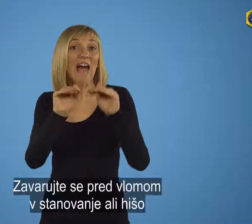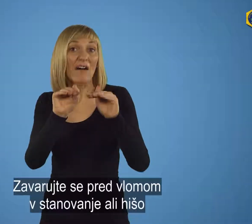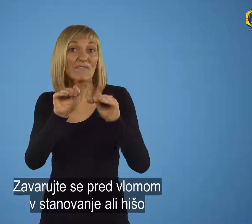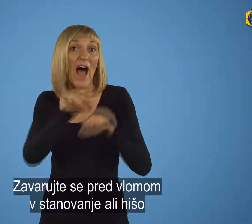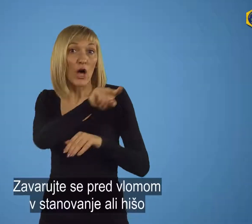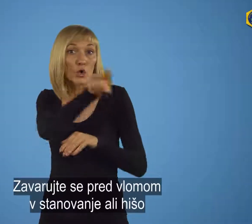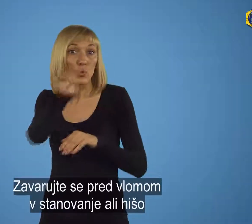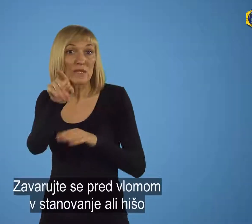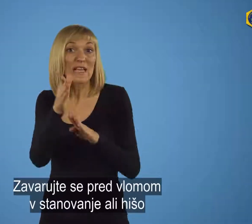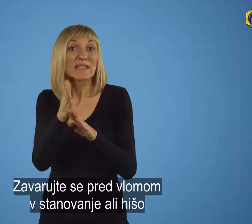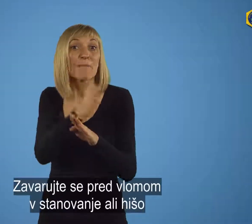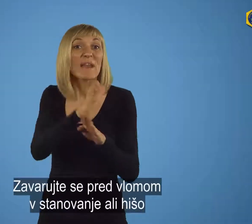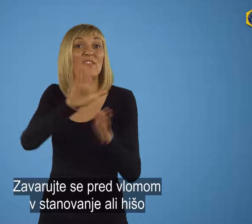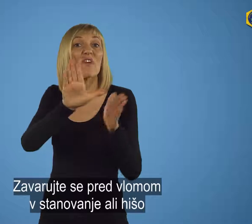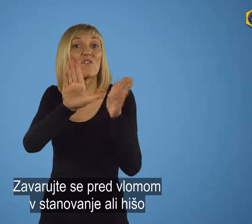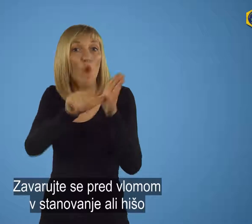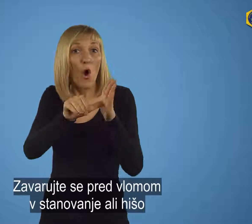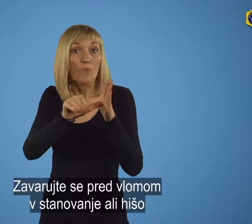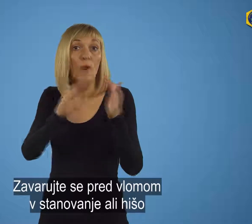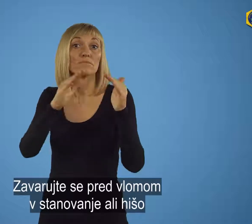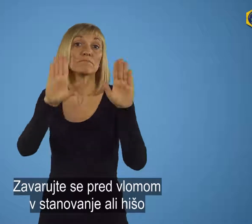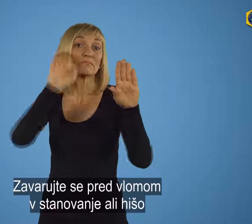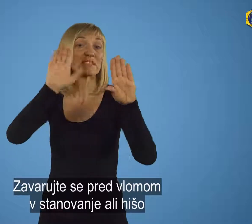Zavarujte se pred vlomom v stanovanje ali hišo.